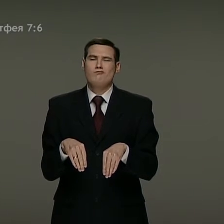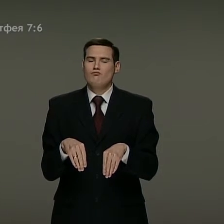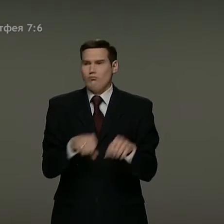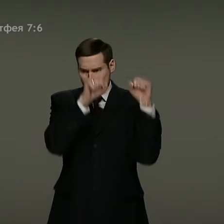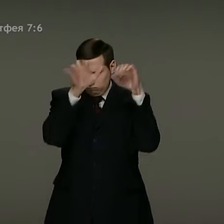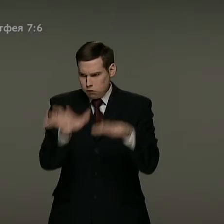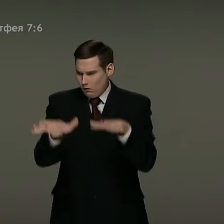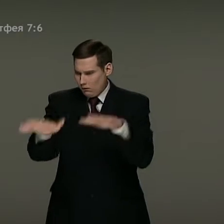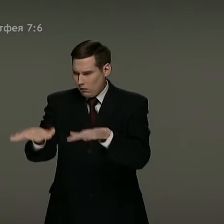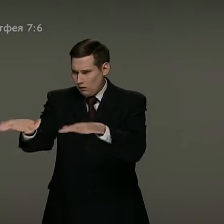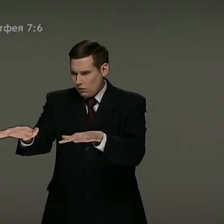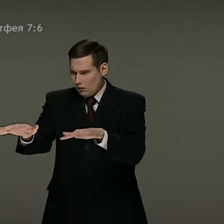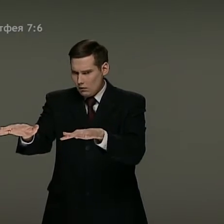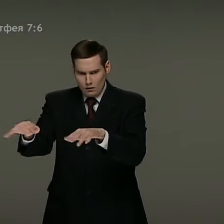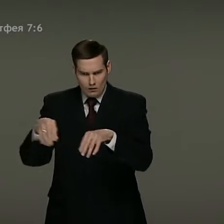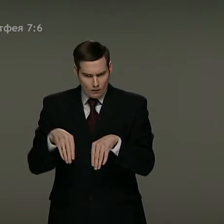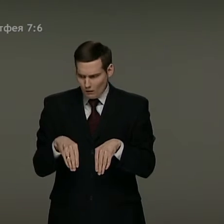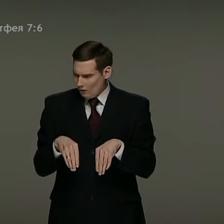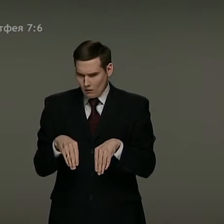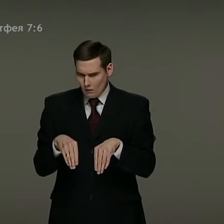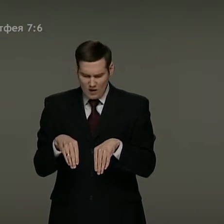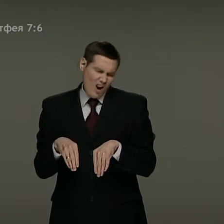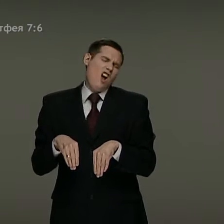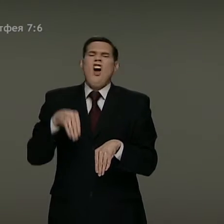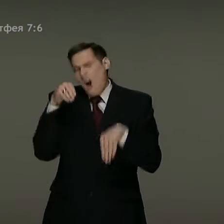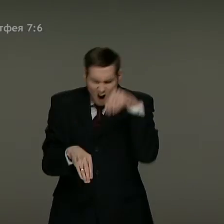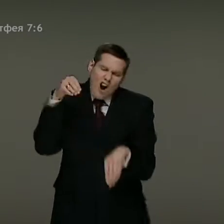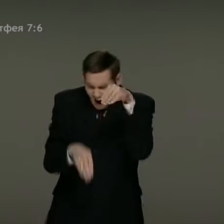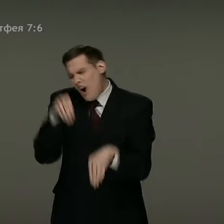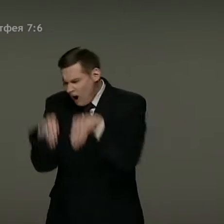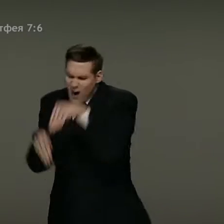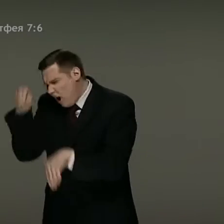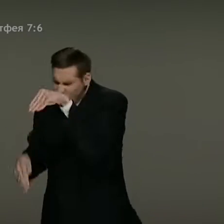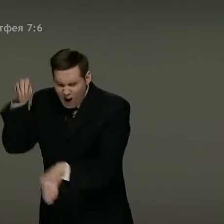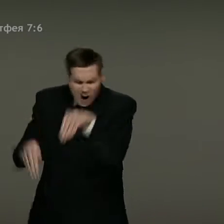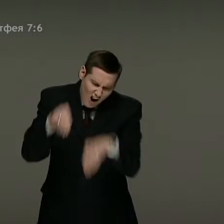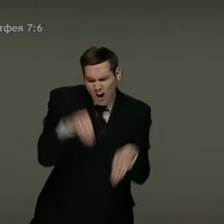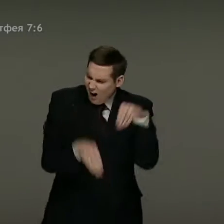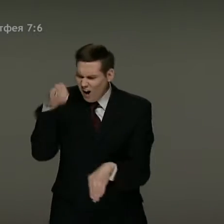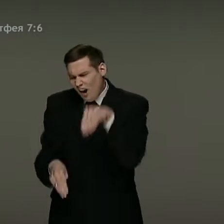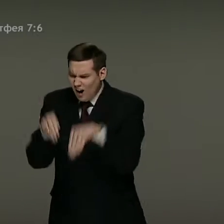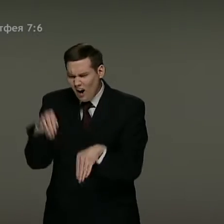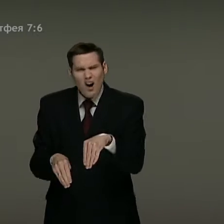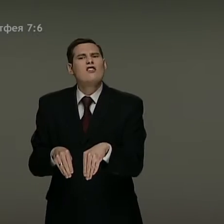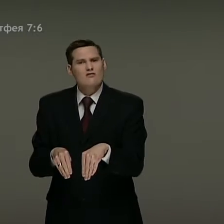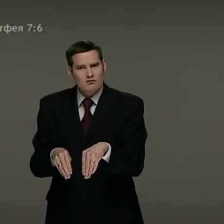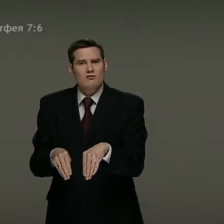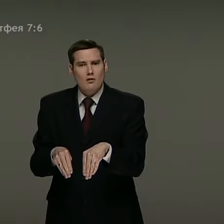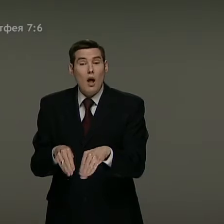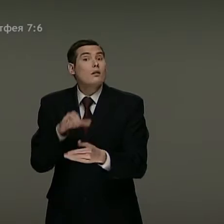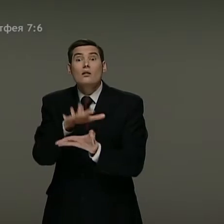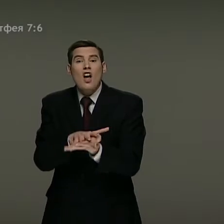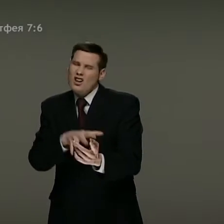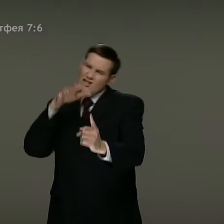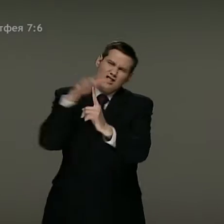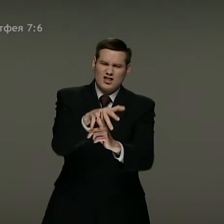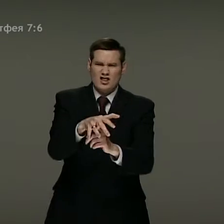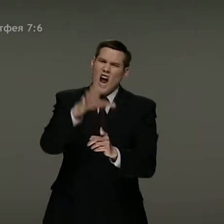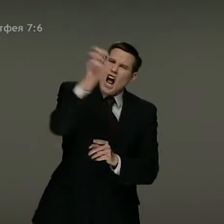кто хочет, туда попадут. Там нет горя, там правит любовь. Как я жду